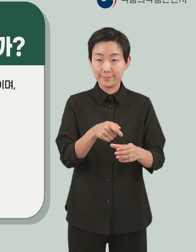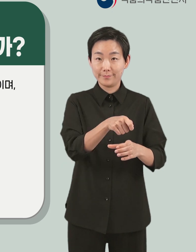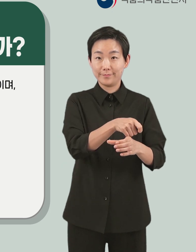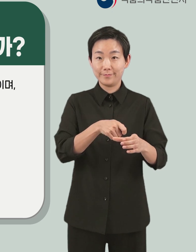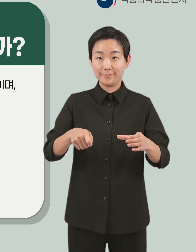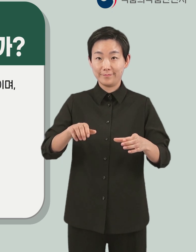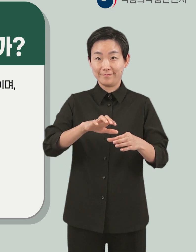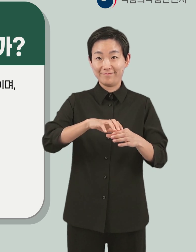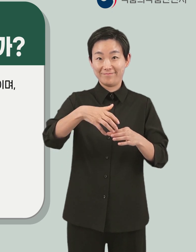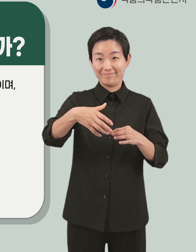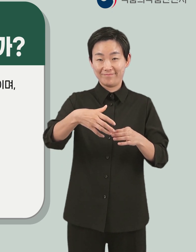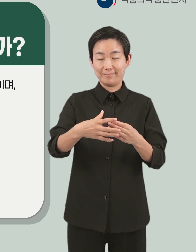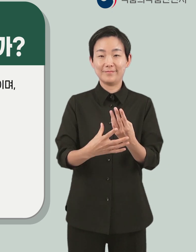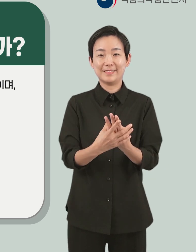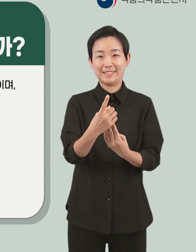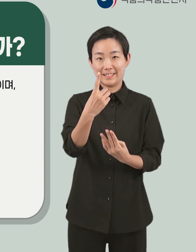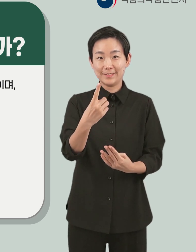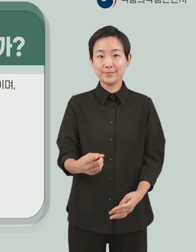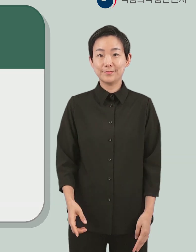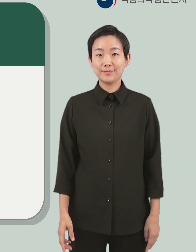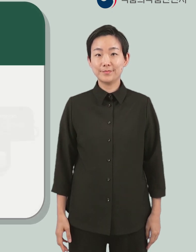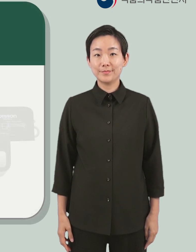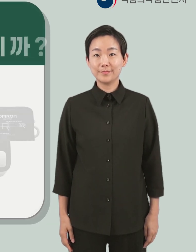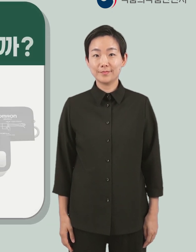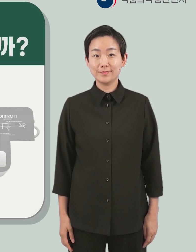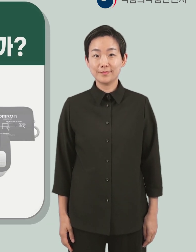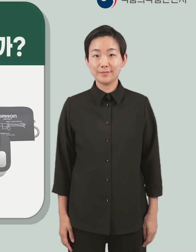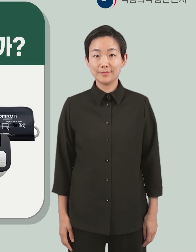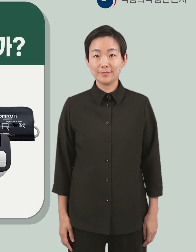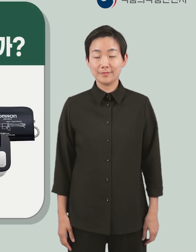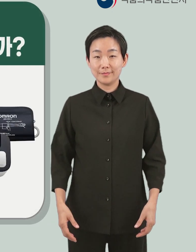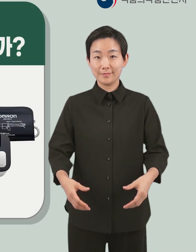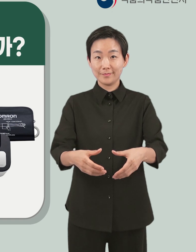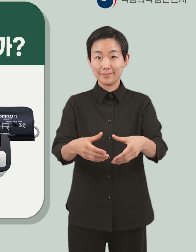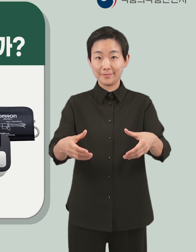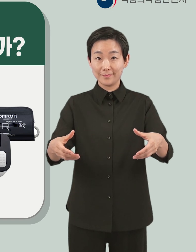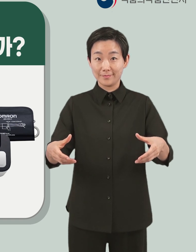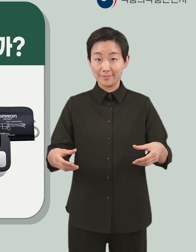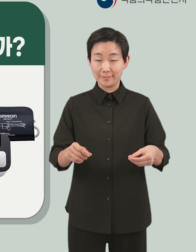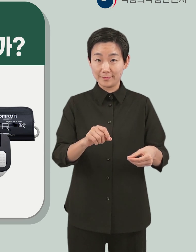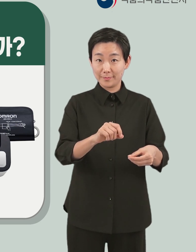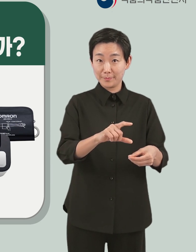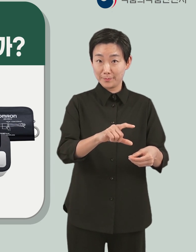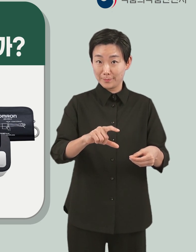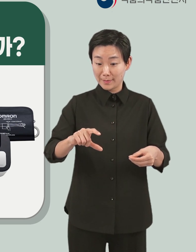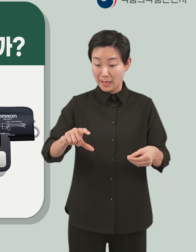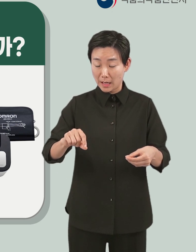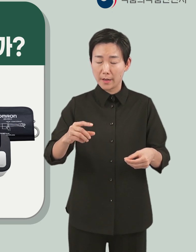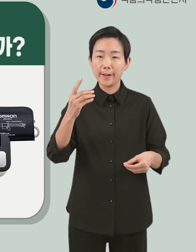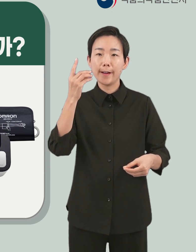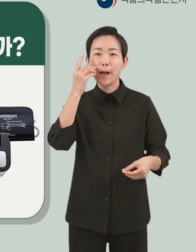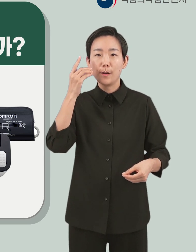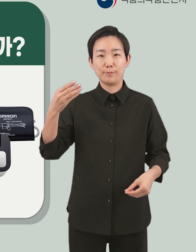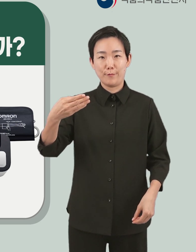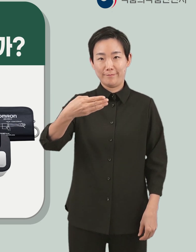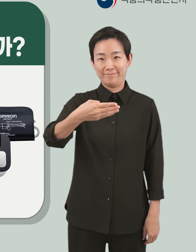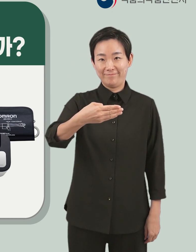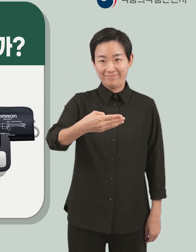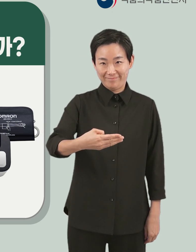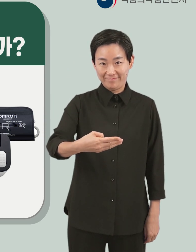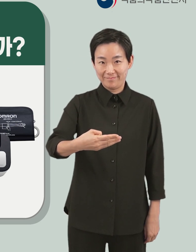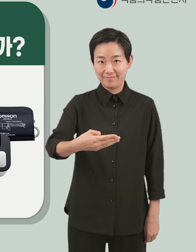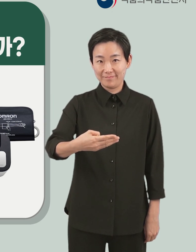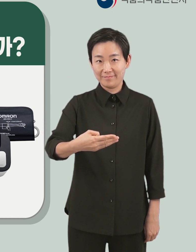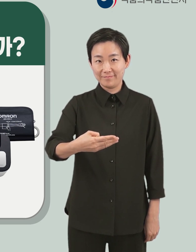기본 구성이며 별매품으로 어댑터를 구매하여 사용할 수도 있습니다. 본체의 정면 위에는 스마트폰